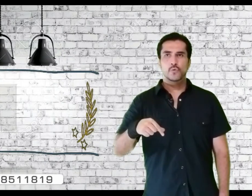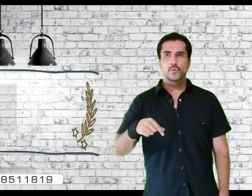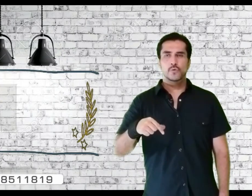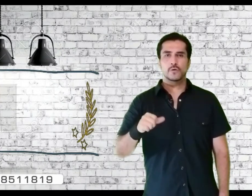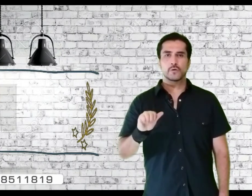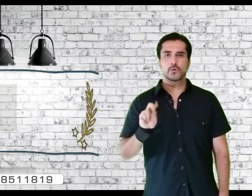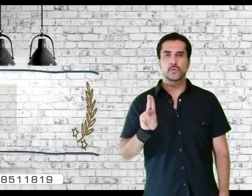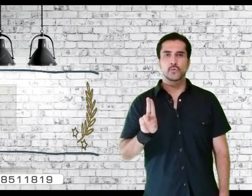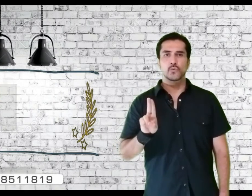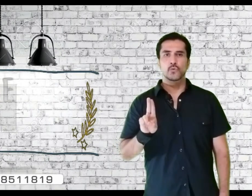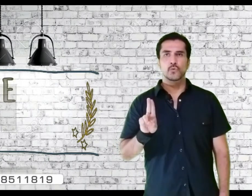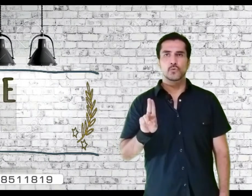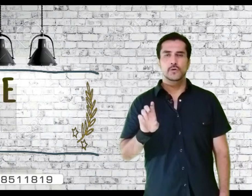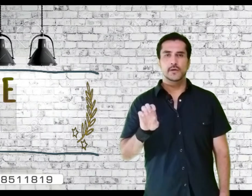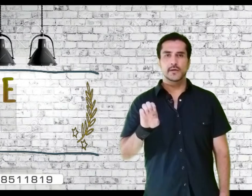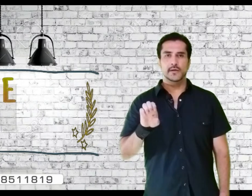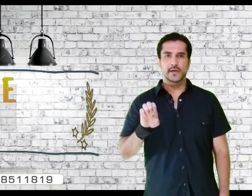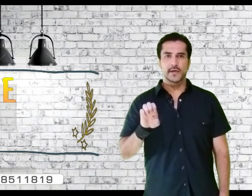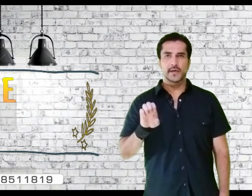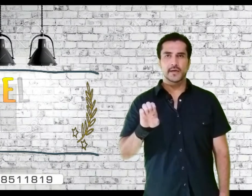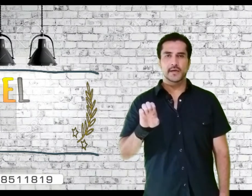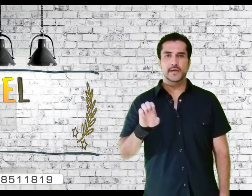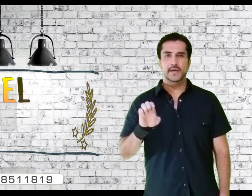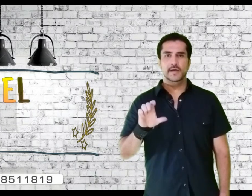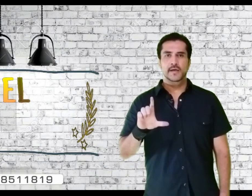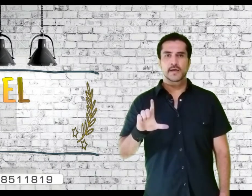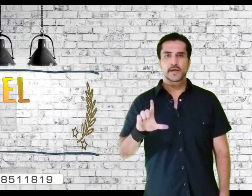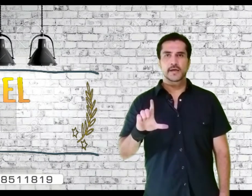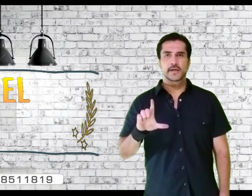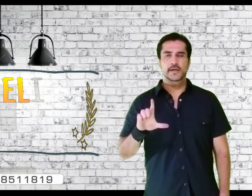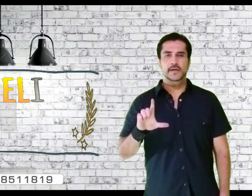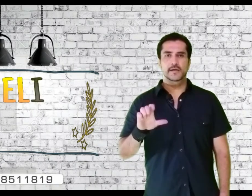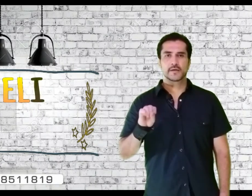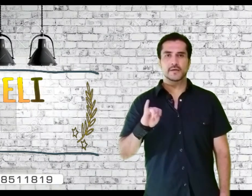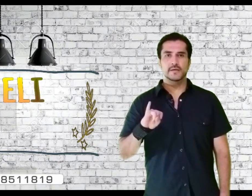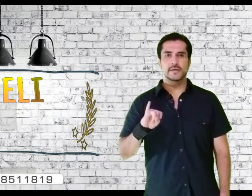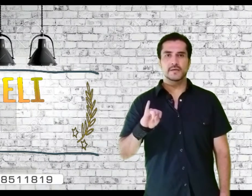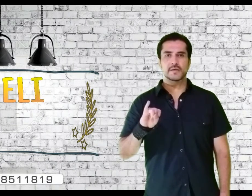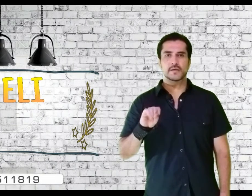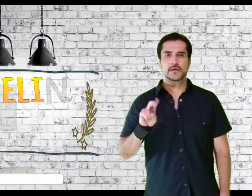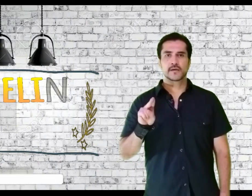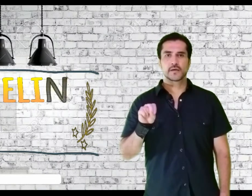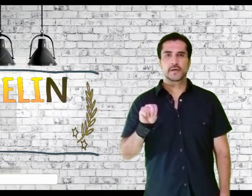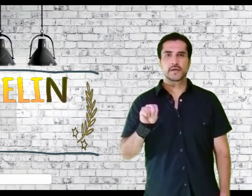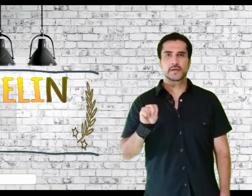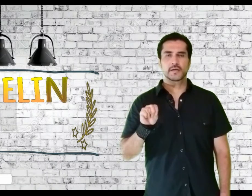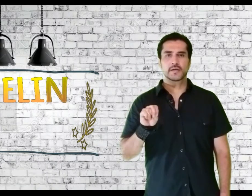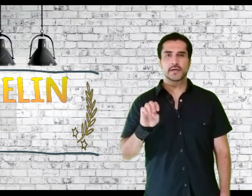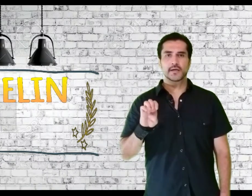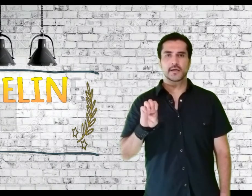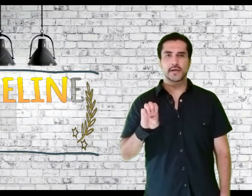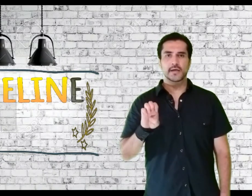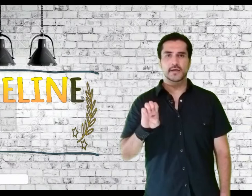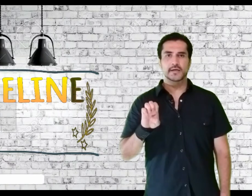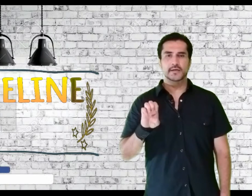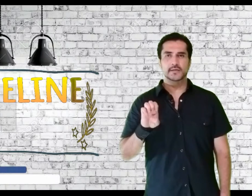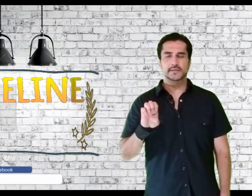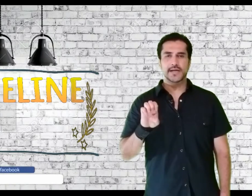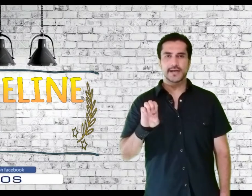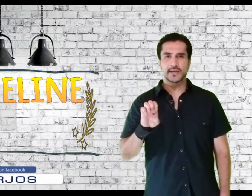Q, U, E, L, I, N, E.